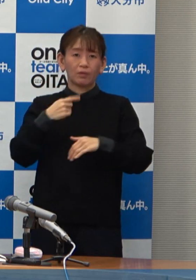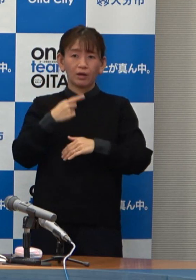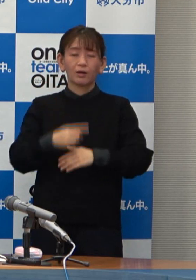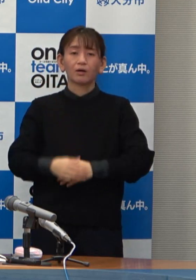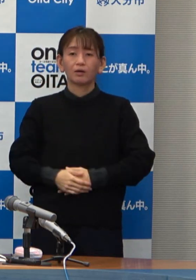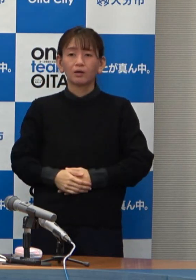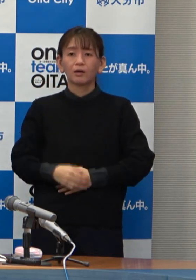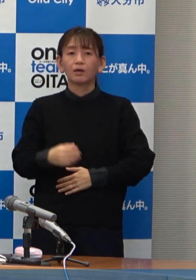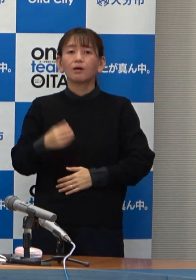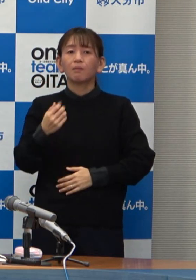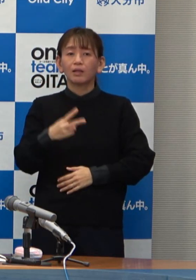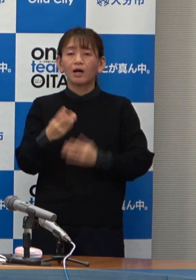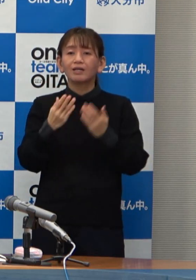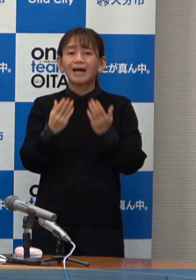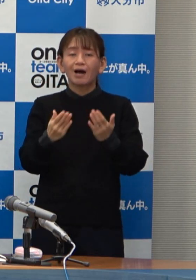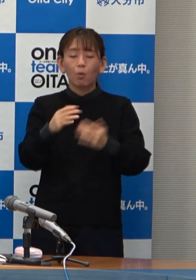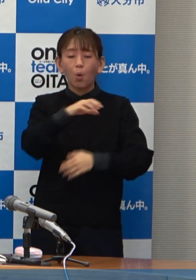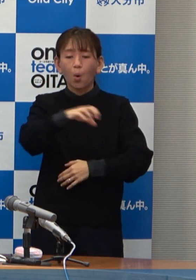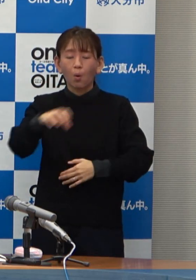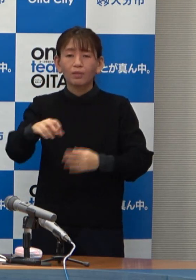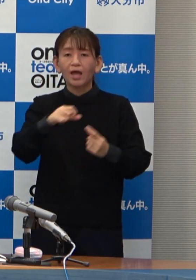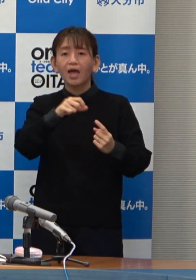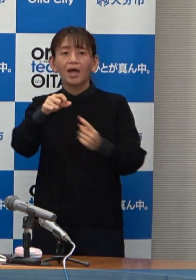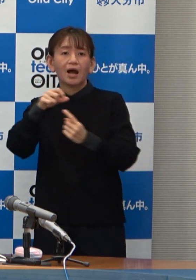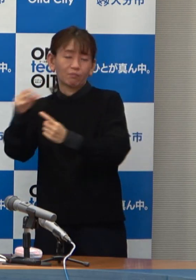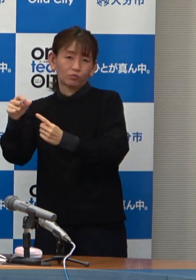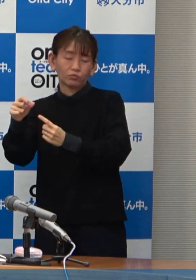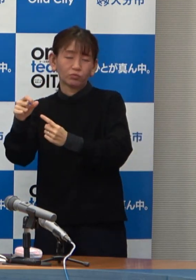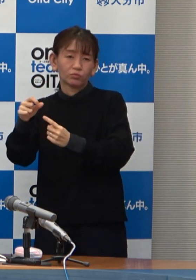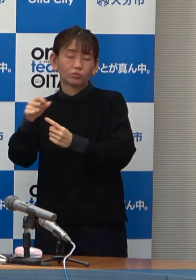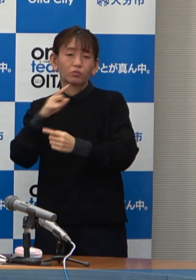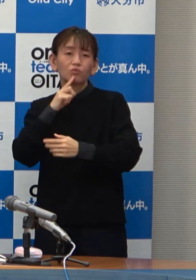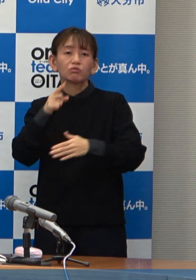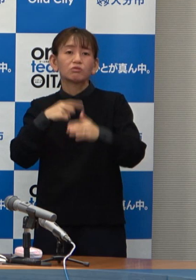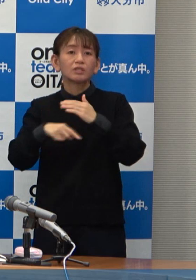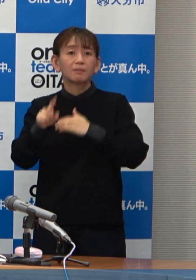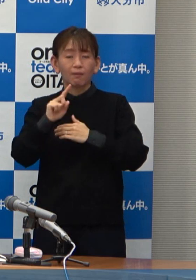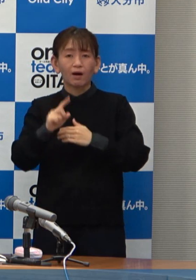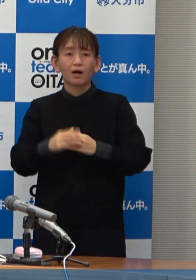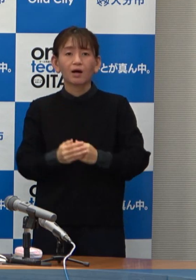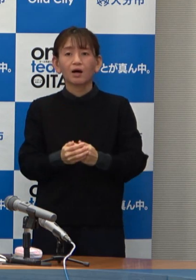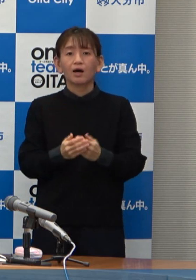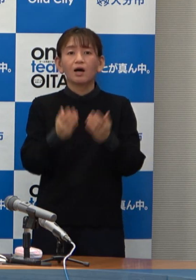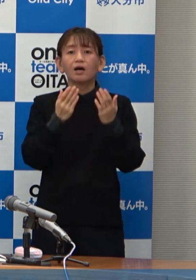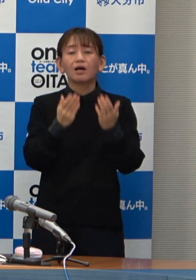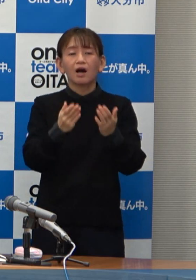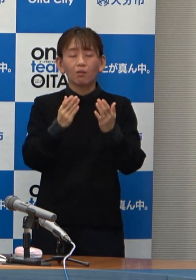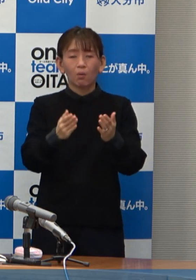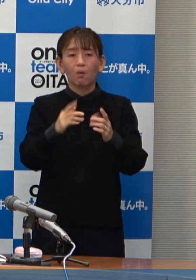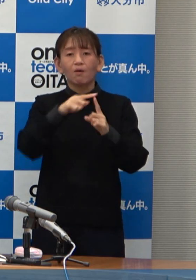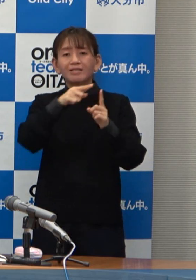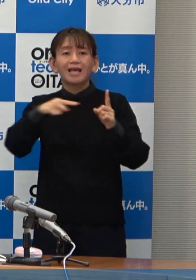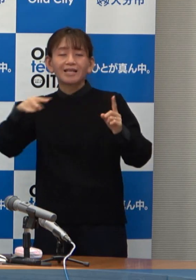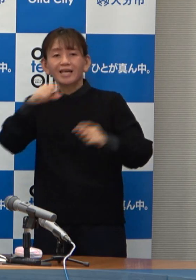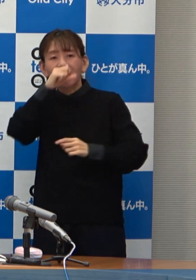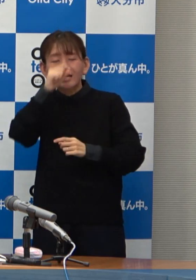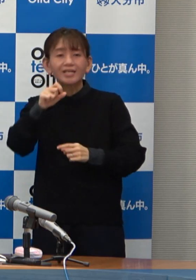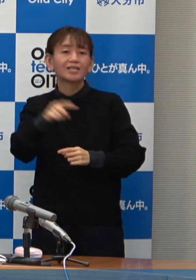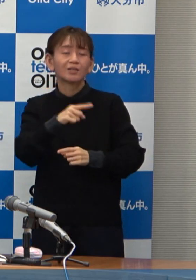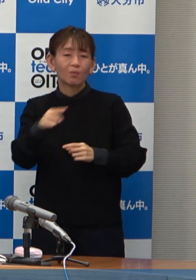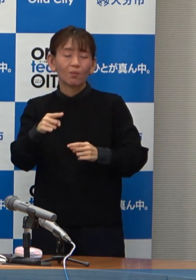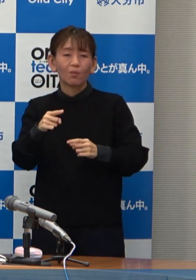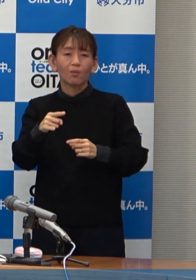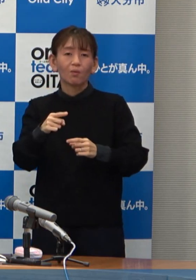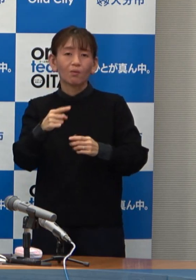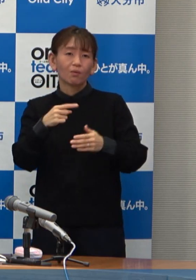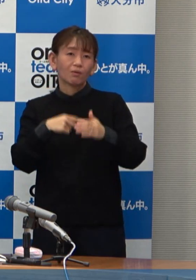でもらうで選んでもらうということは必ずしも学業優秀な人だけには限らないだろう